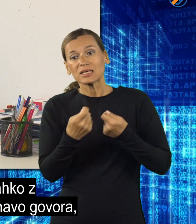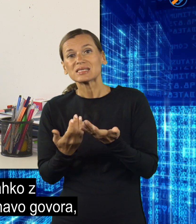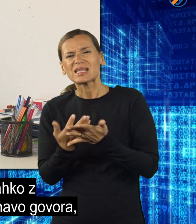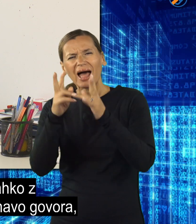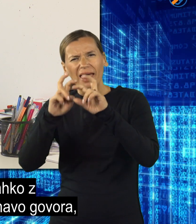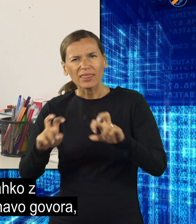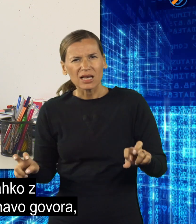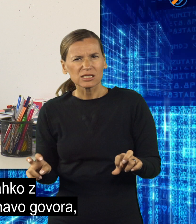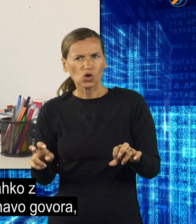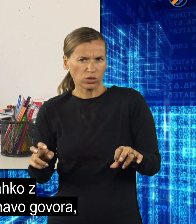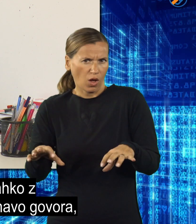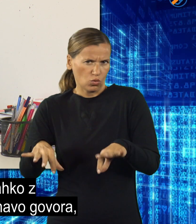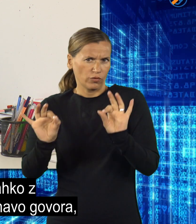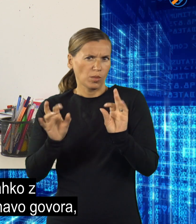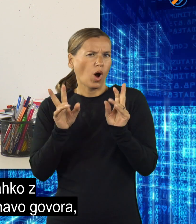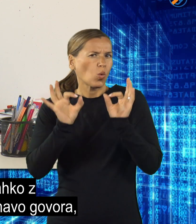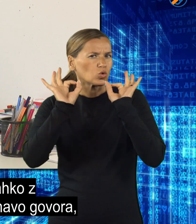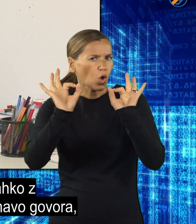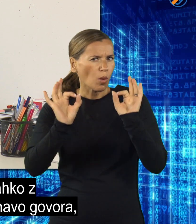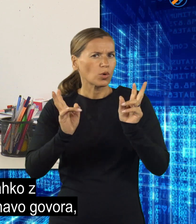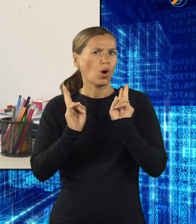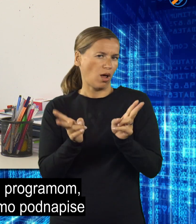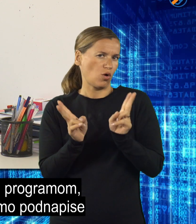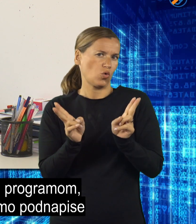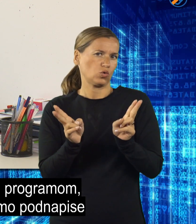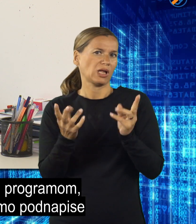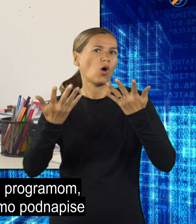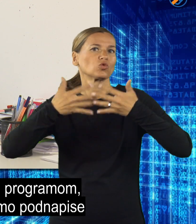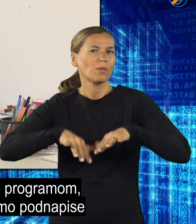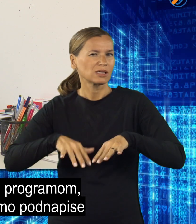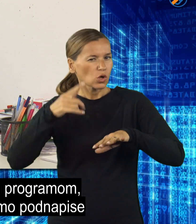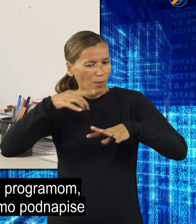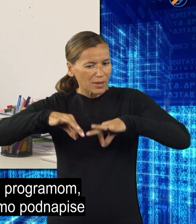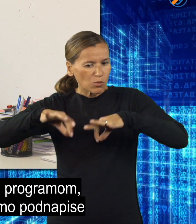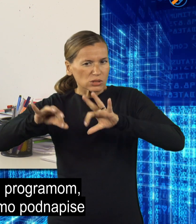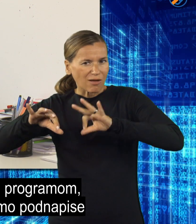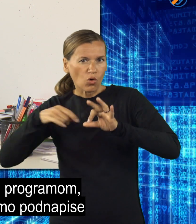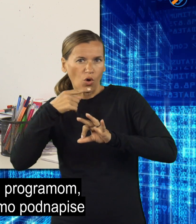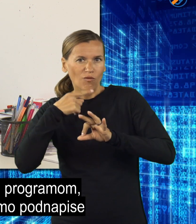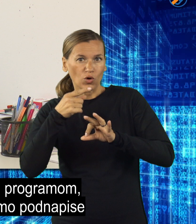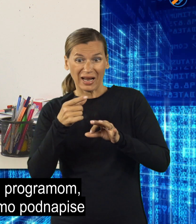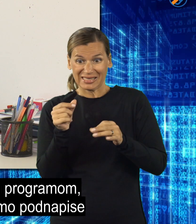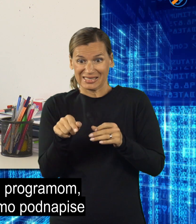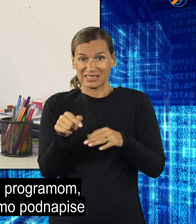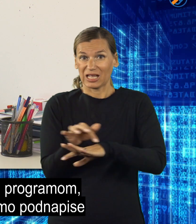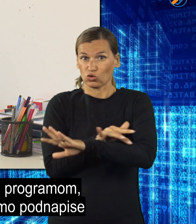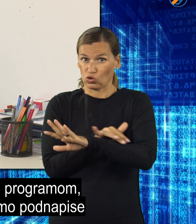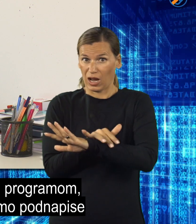dobro lahko z avtomatsko razpoznavo govora, torej z računalniškim